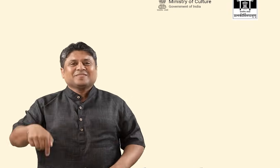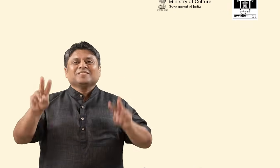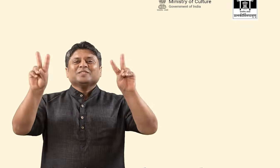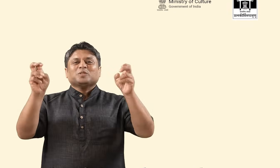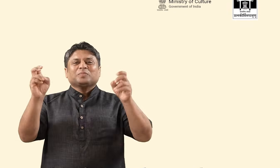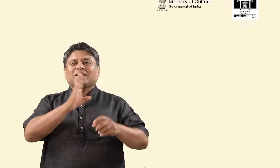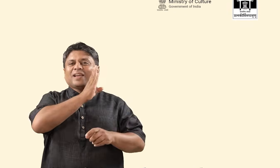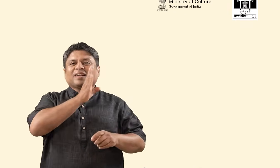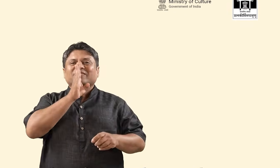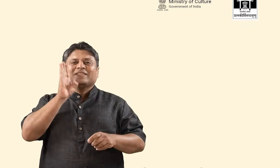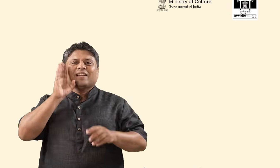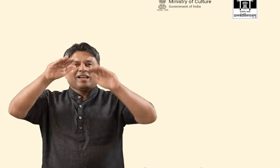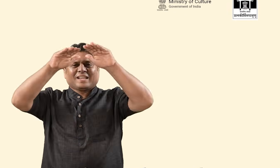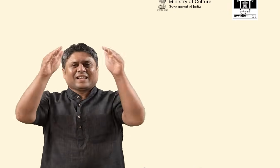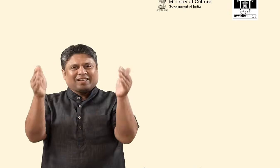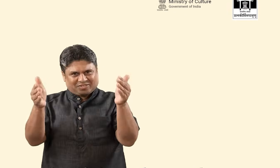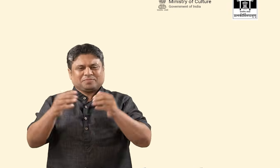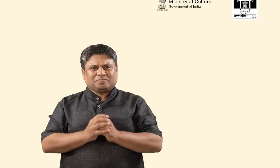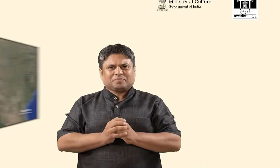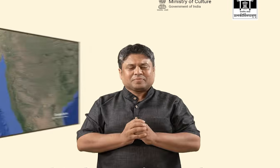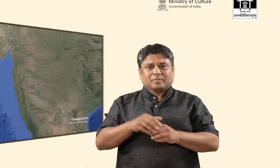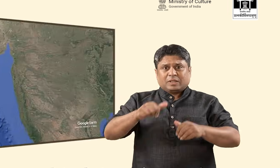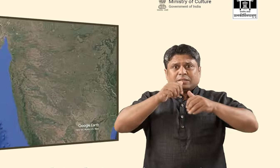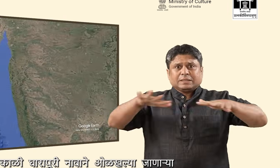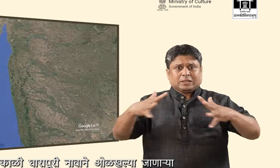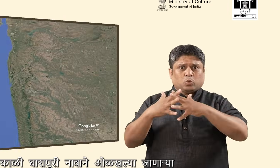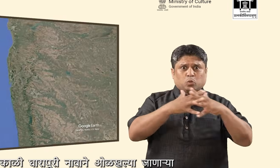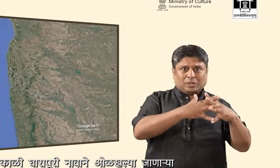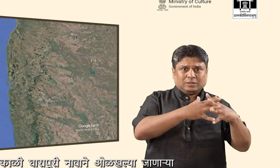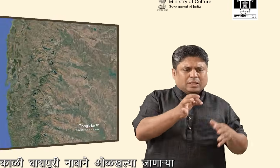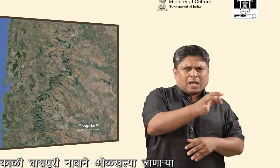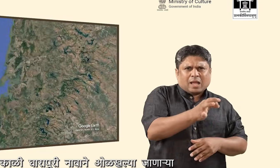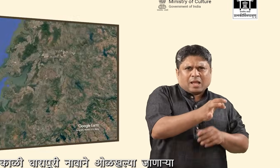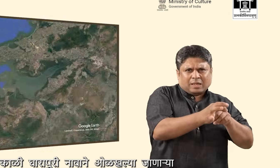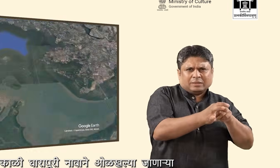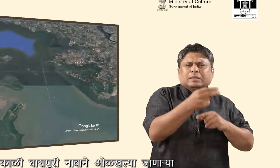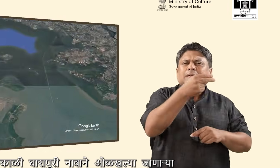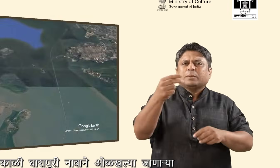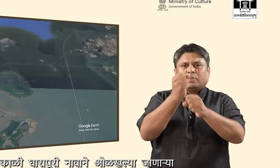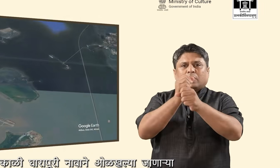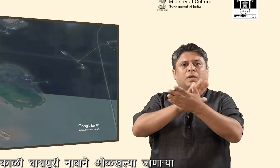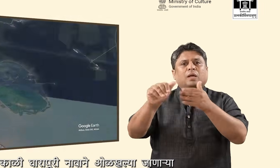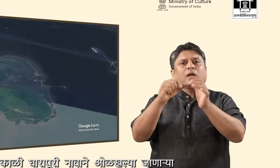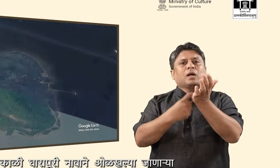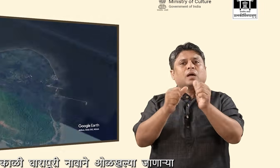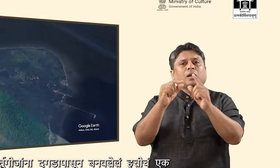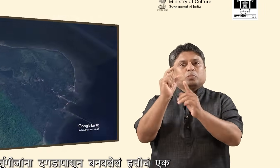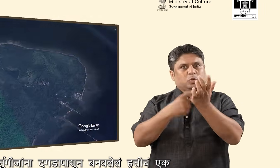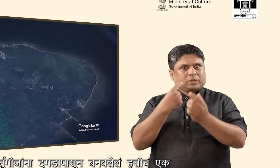नमस्कार. आपण आता एलिफंटा लेण्यांबद्दल चर्चा करणार आहोत. एकेकाळी घारापुरी नावाने ओळखल्या जाणाऱ्या या